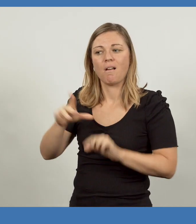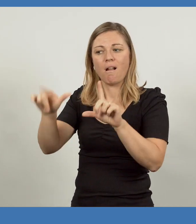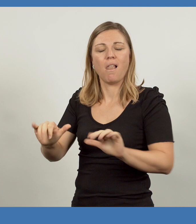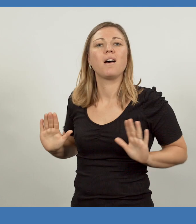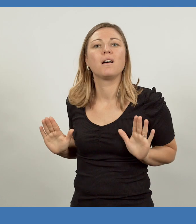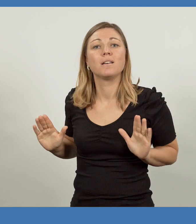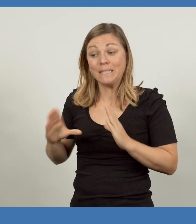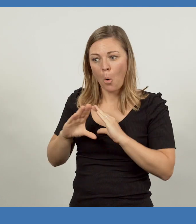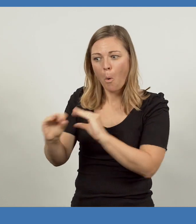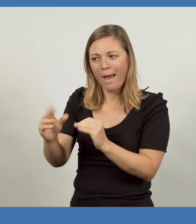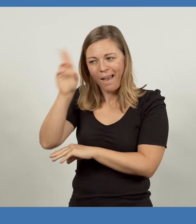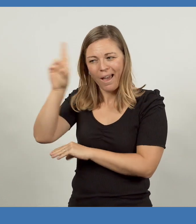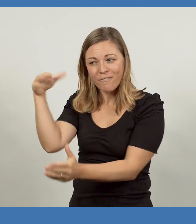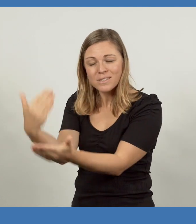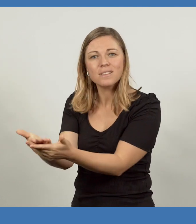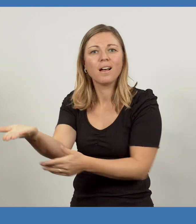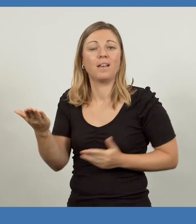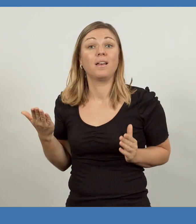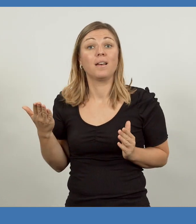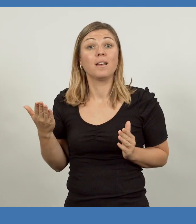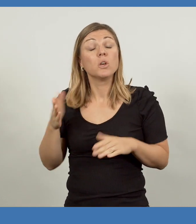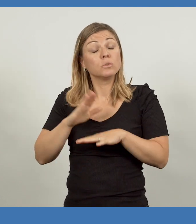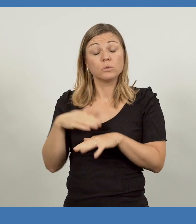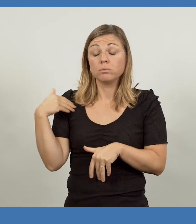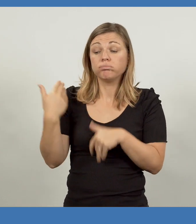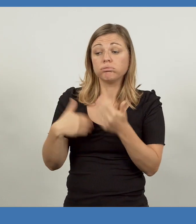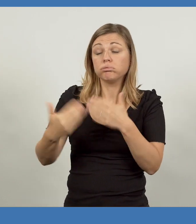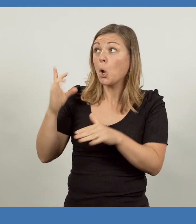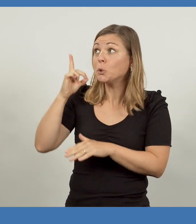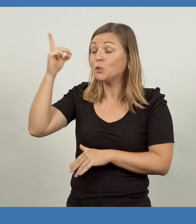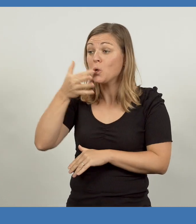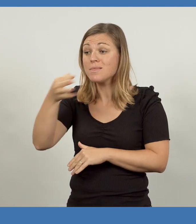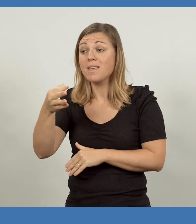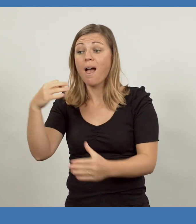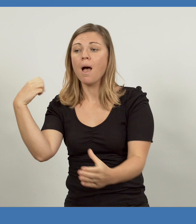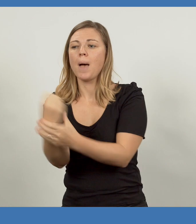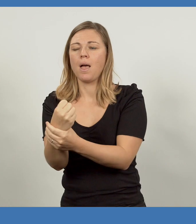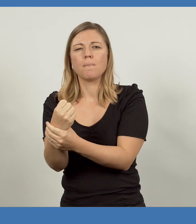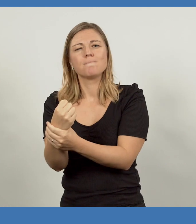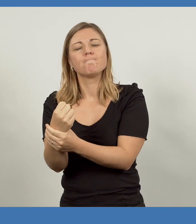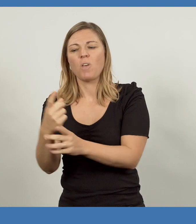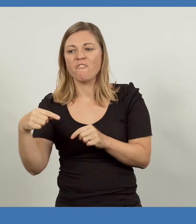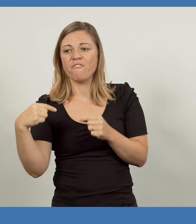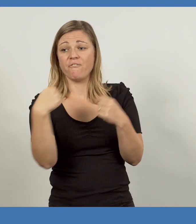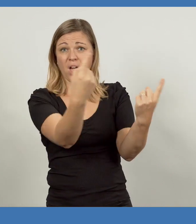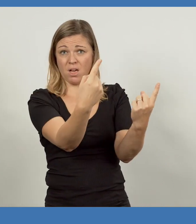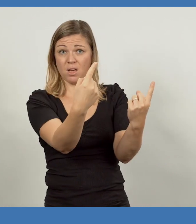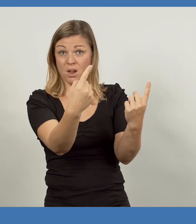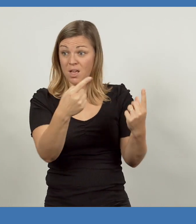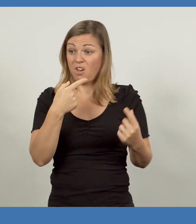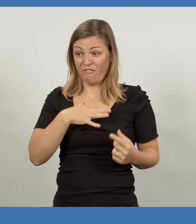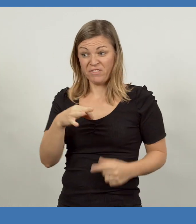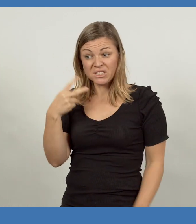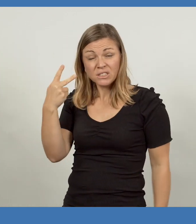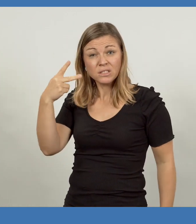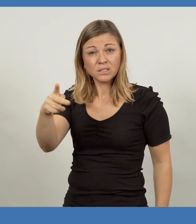d'Abraham. Mais un jour, Dieu va dire à Abraham, va et sacrifie-moi ton fils. En d'autres termes, sacrifie-moi